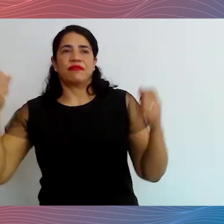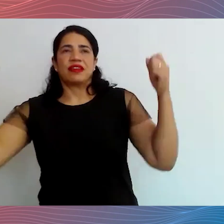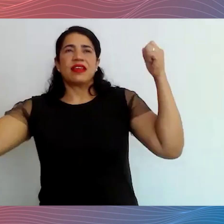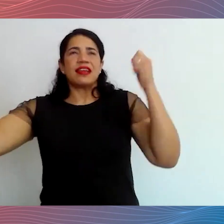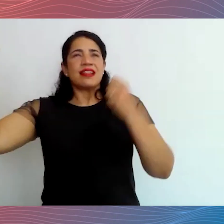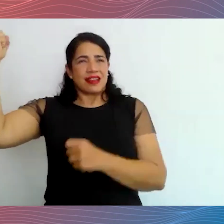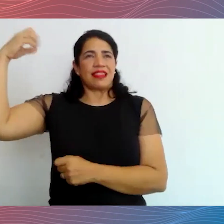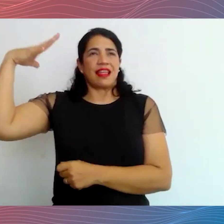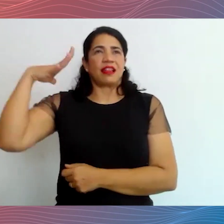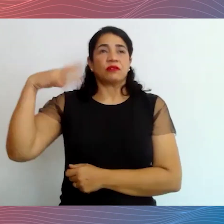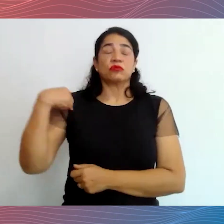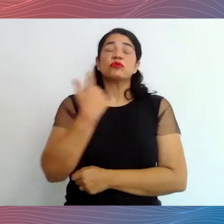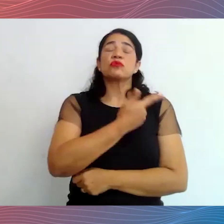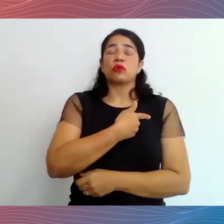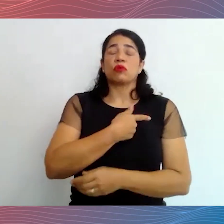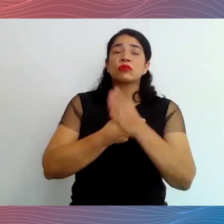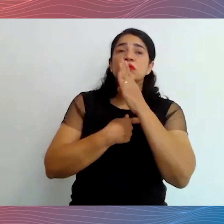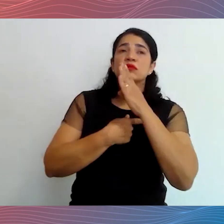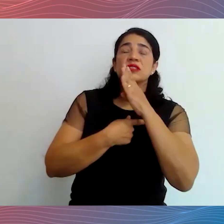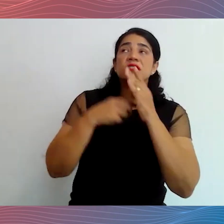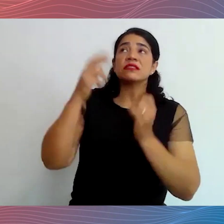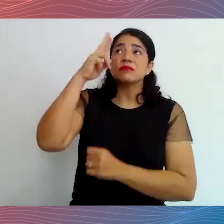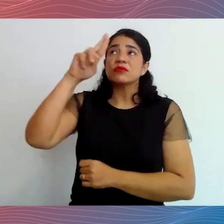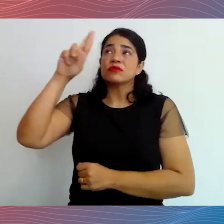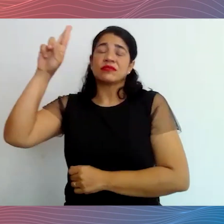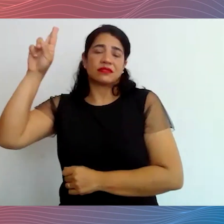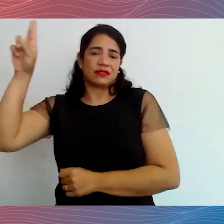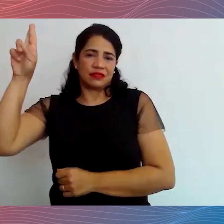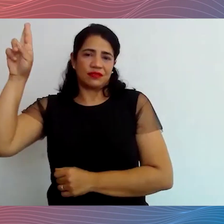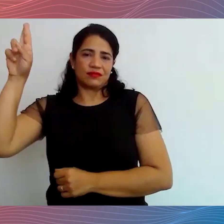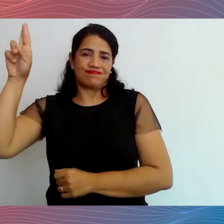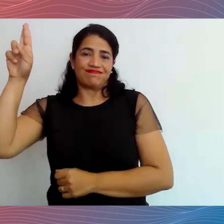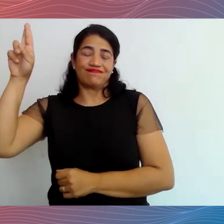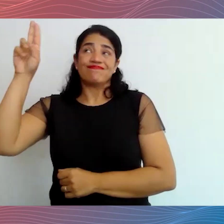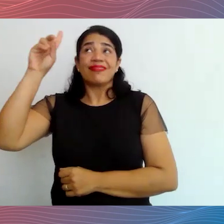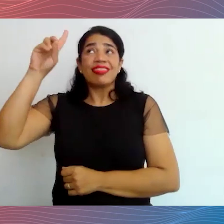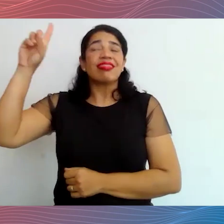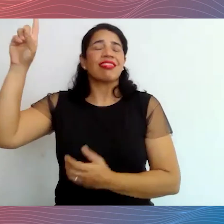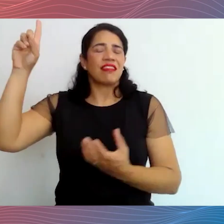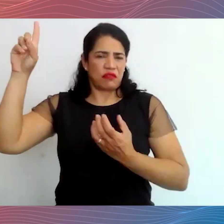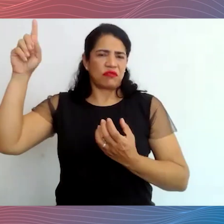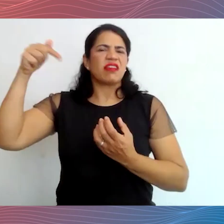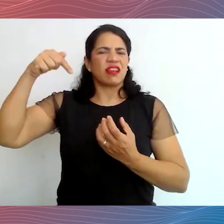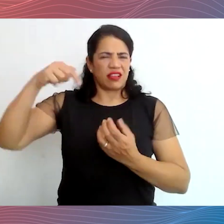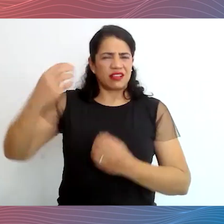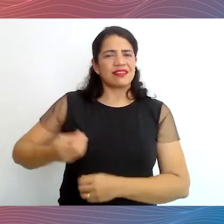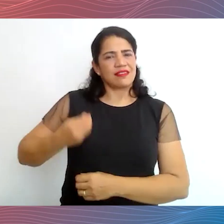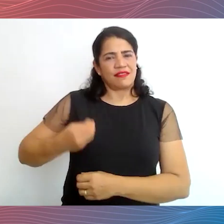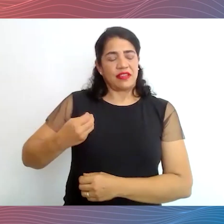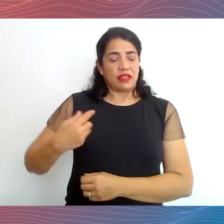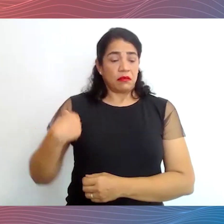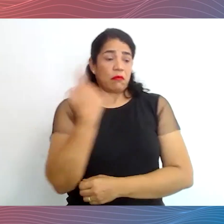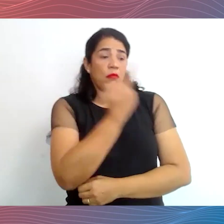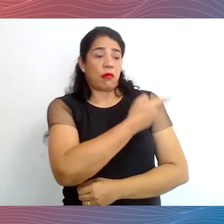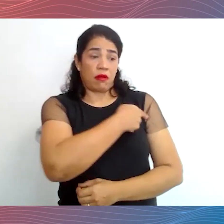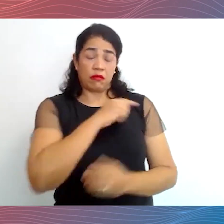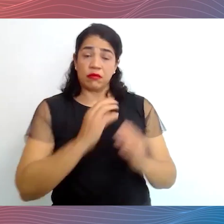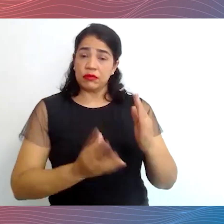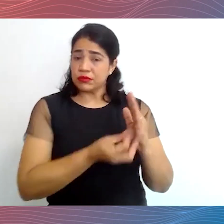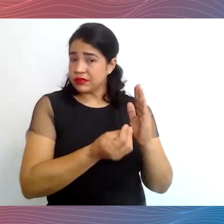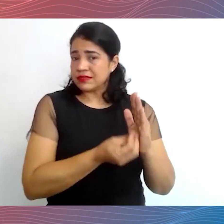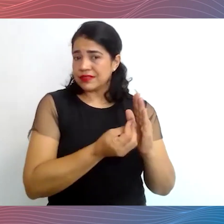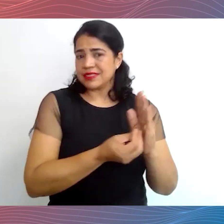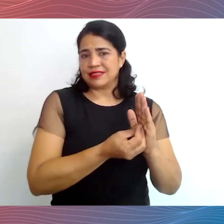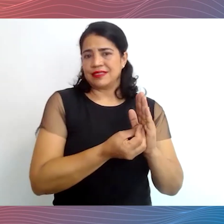é a vida que Deus quer para a igreja. Não é só aqui nós vivemos, né, desfrutando tanto da graça, não é